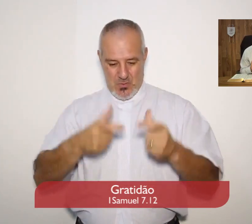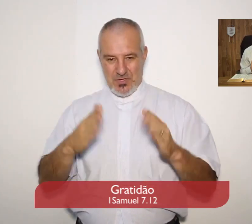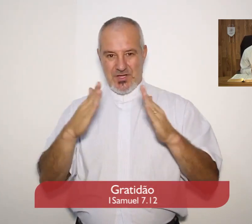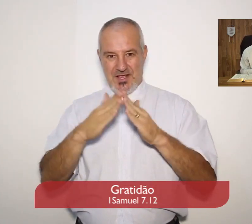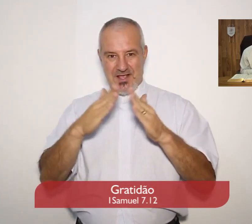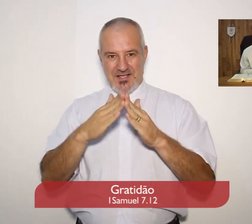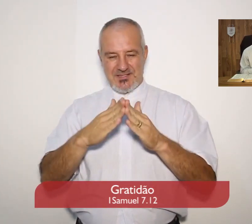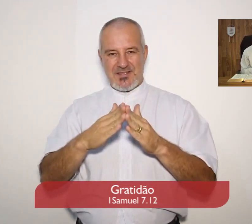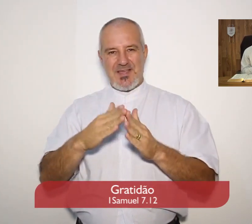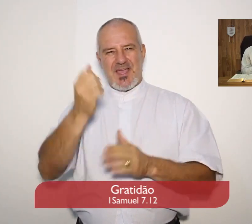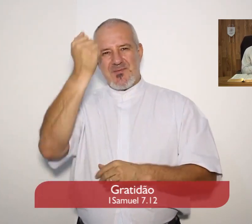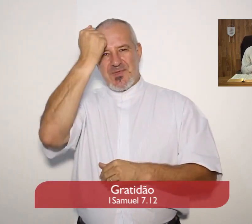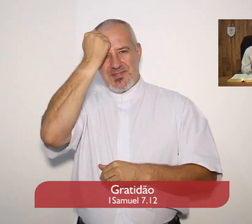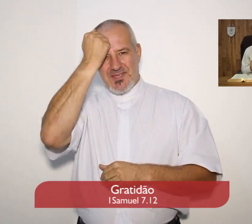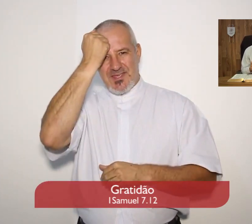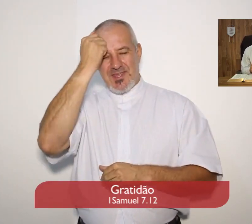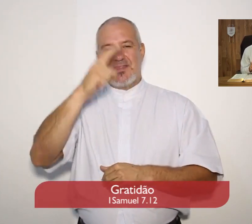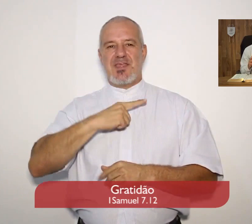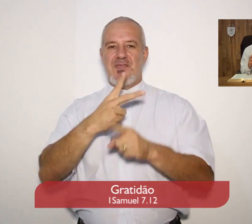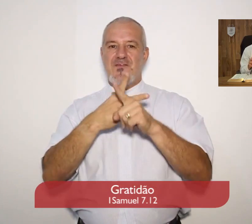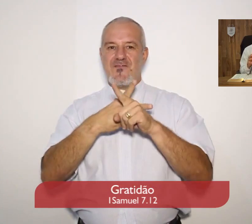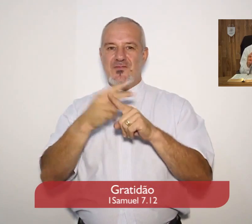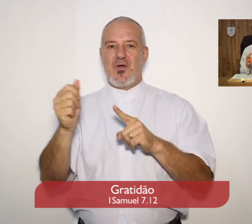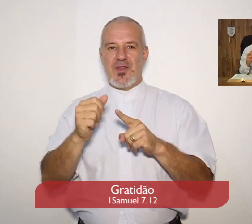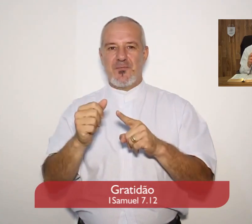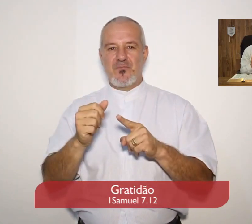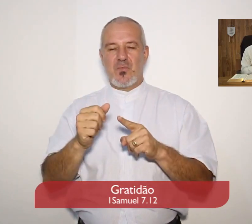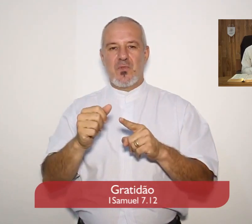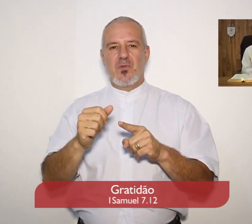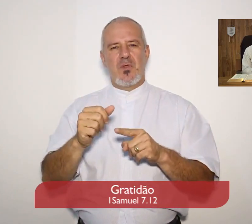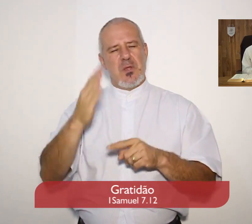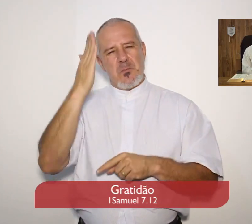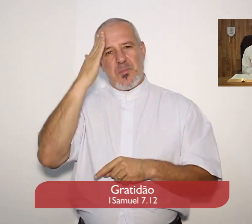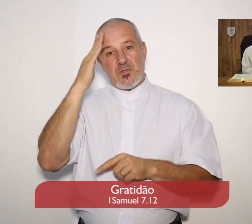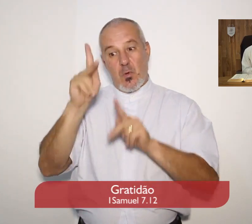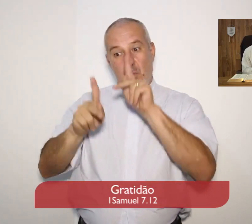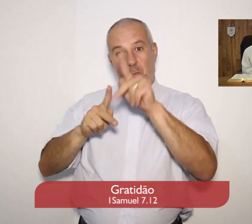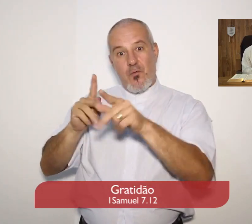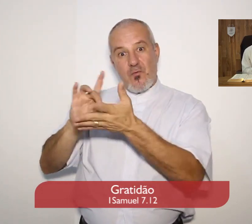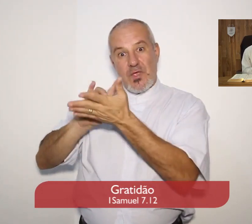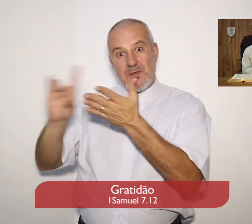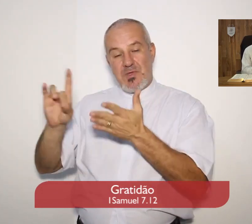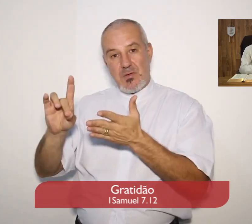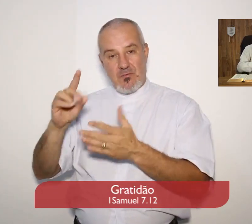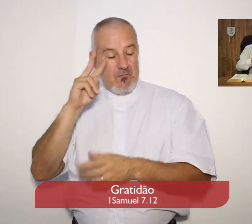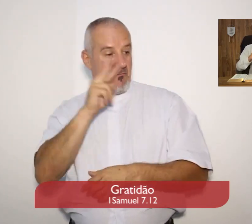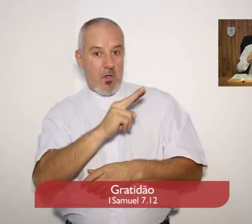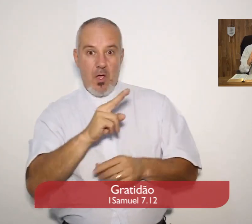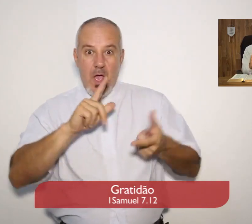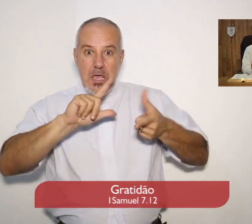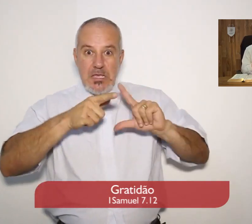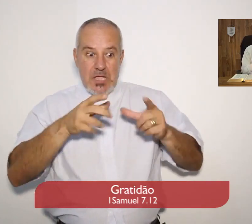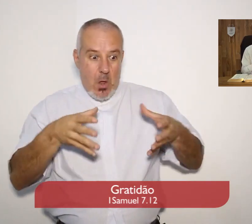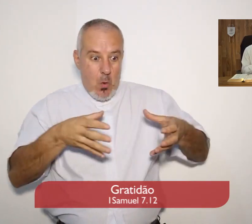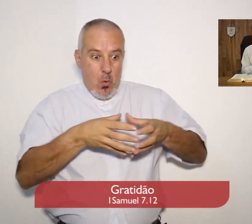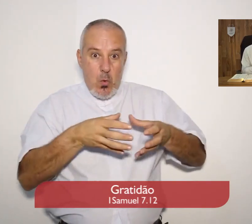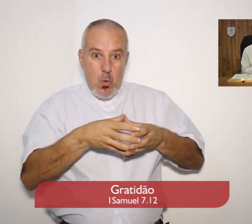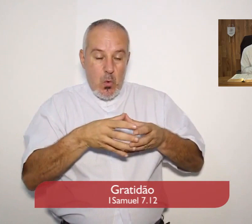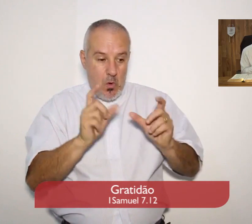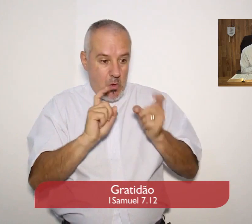os filisteus souberam do ajuntamento do povo de Israel e de que todos